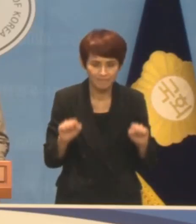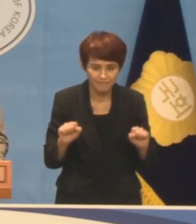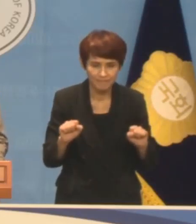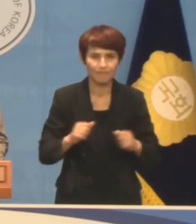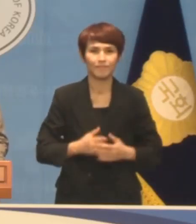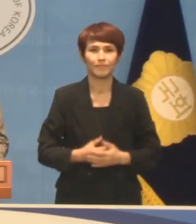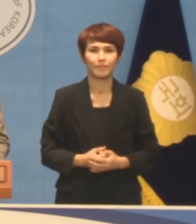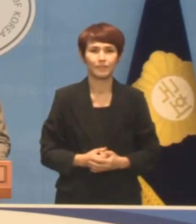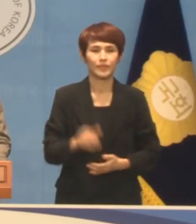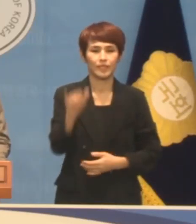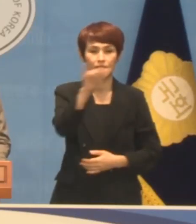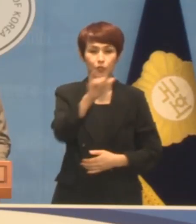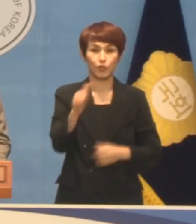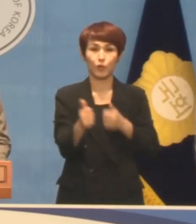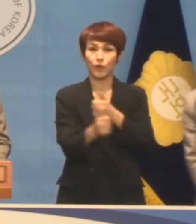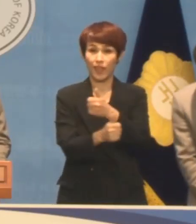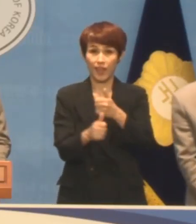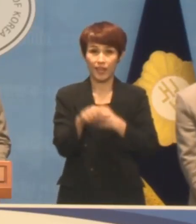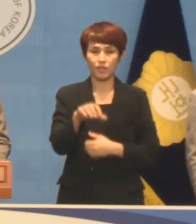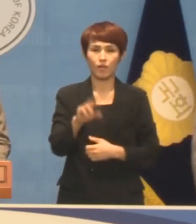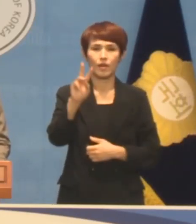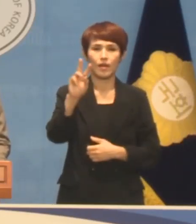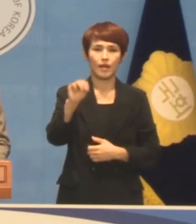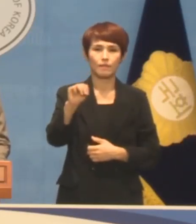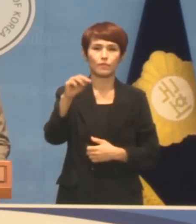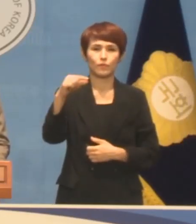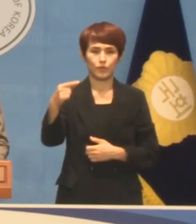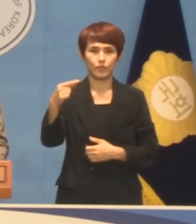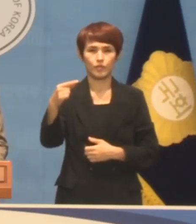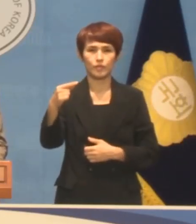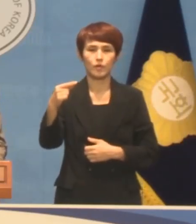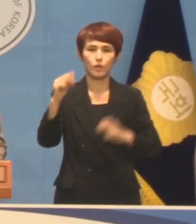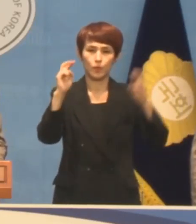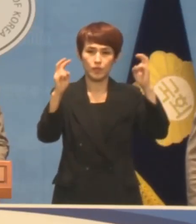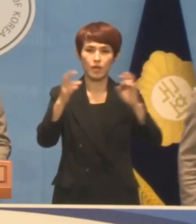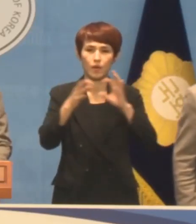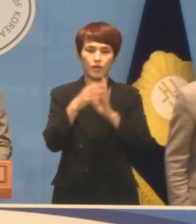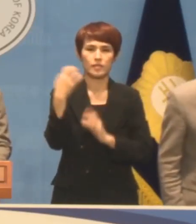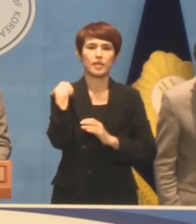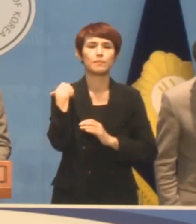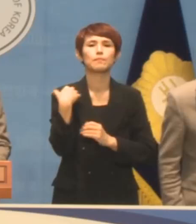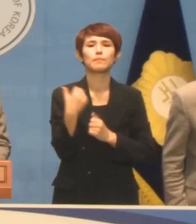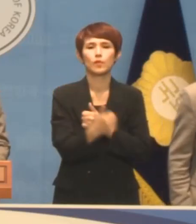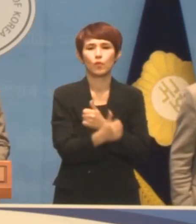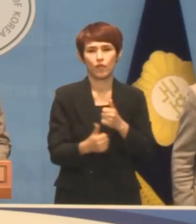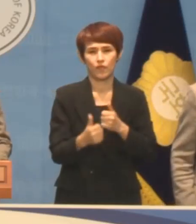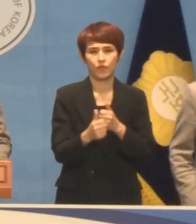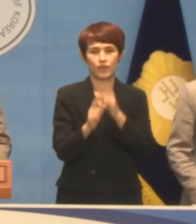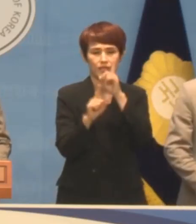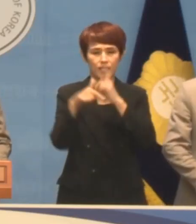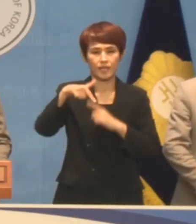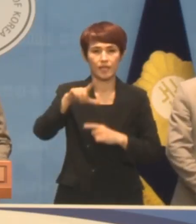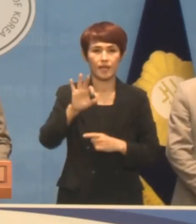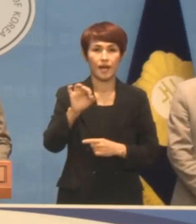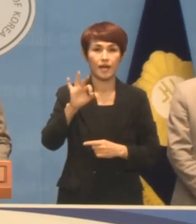안녕하세요. 을지로위원회에서 MG손보 매각 관련 책임의원으로 활동하고 있는 이강일